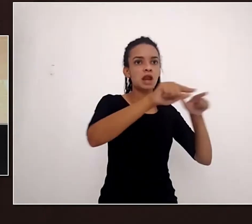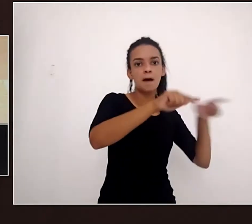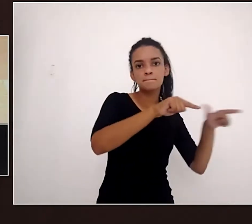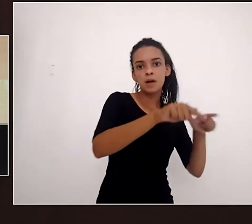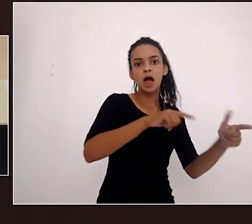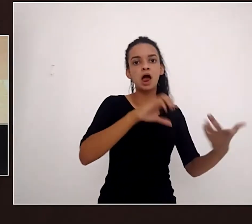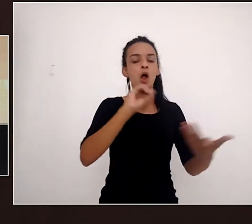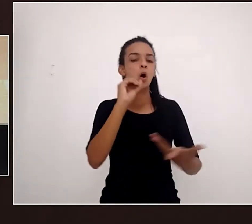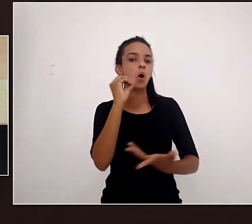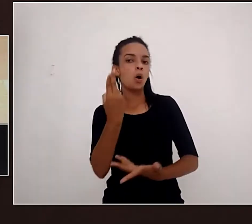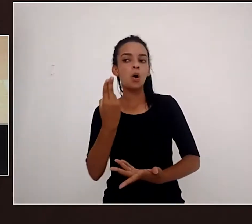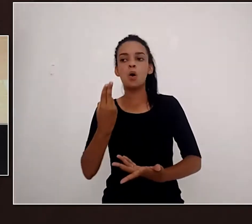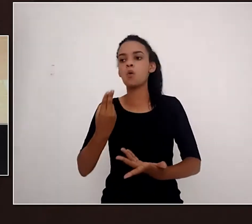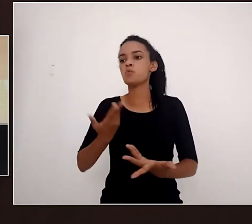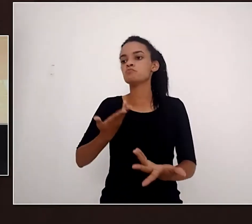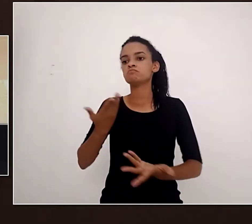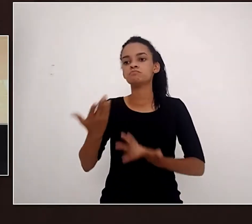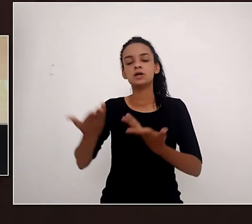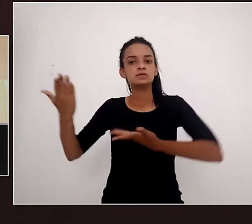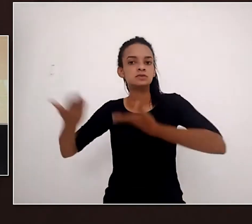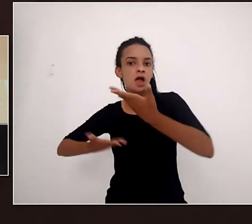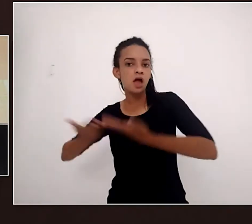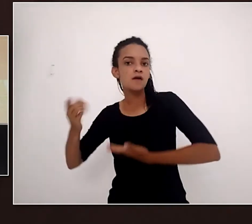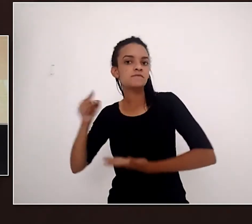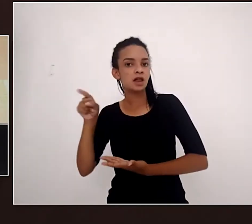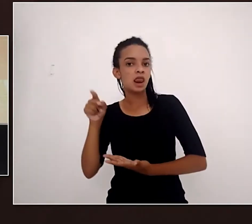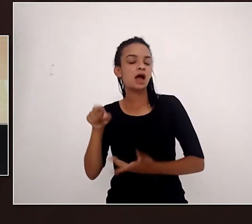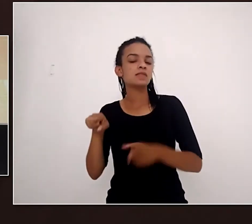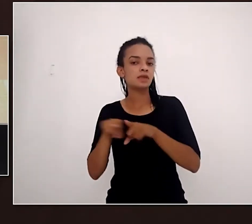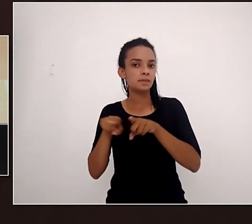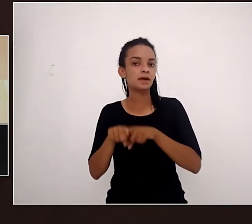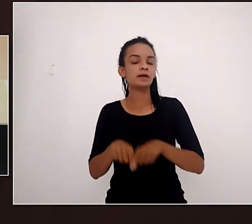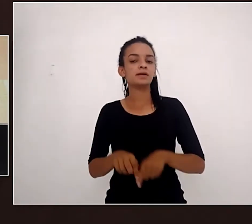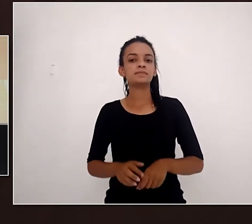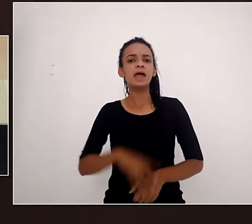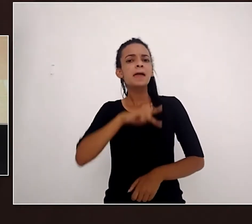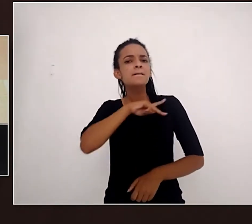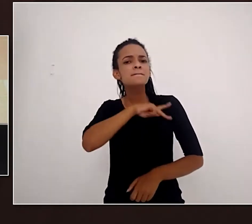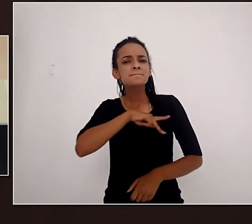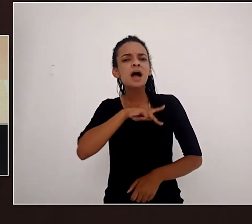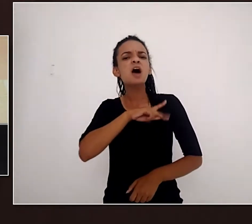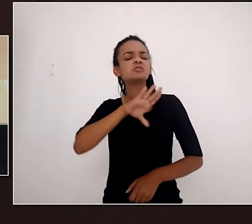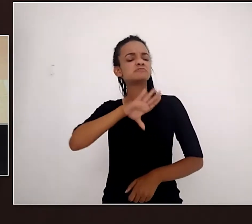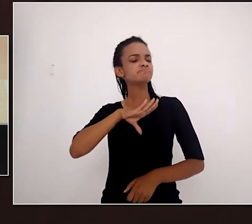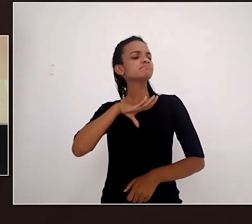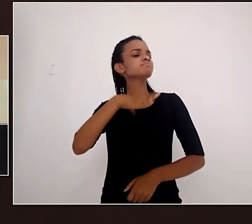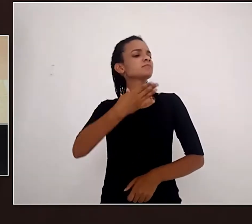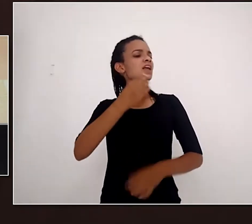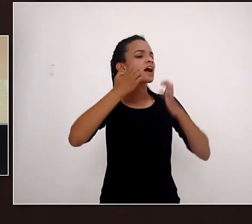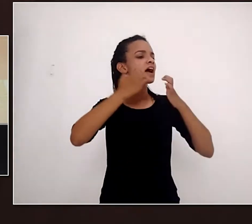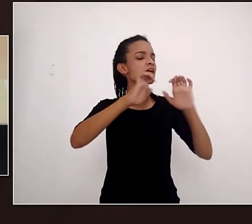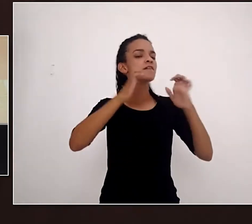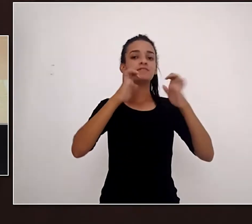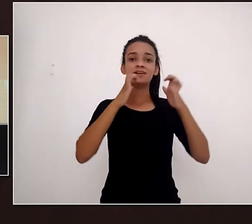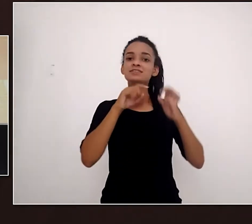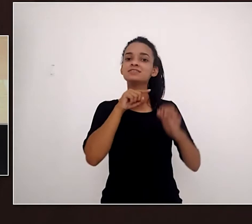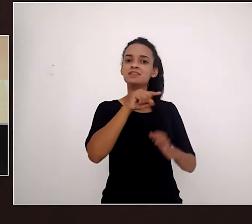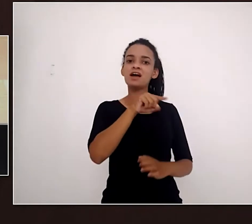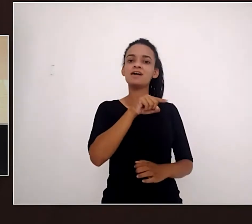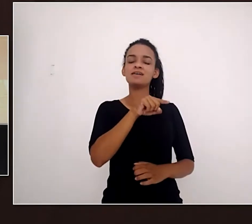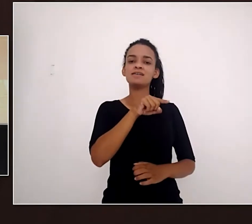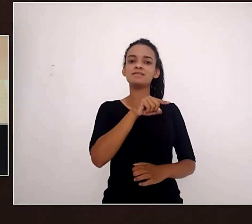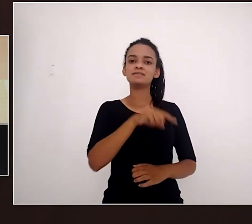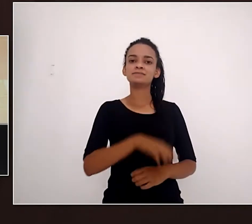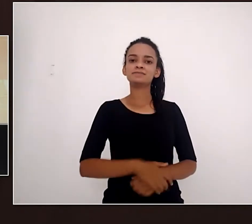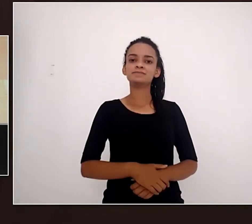ou serviam ali. E Paulo teve ousadia de pregar para esses de uma condição social